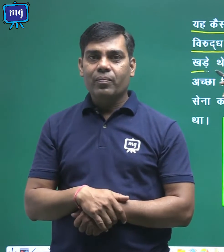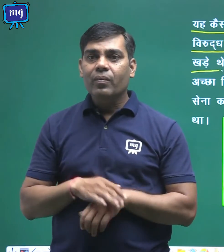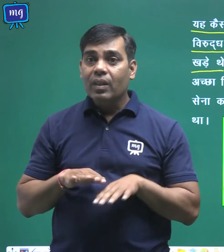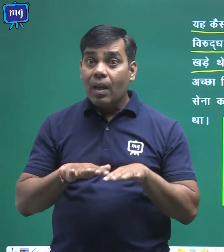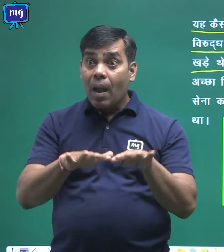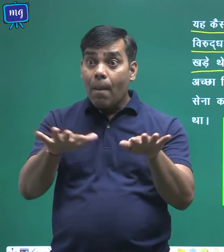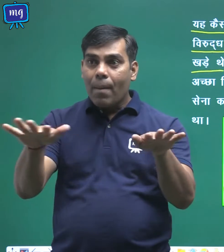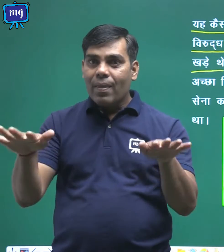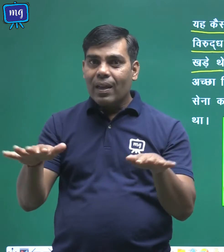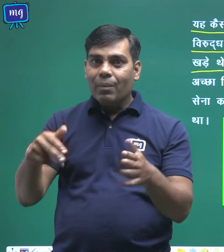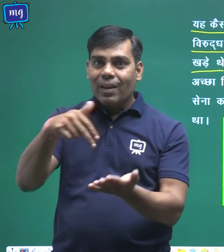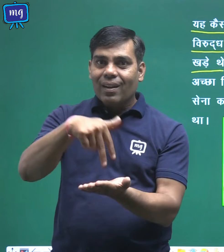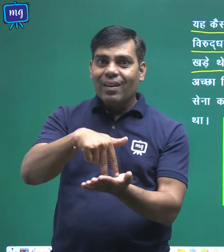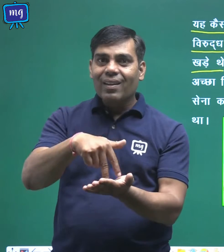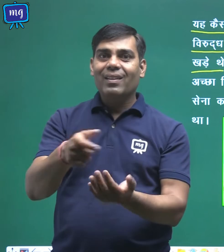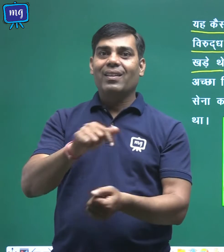मैदान में खड़े थे।